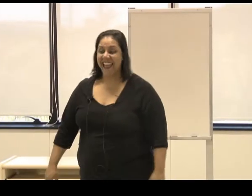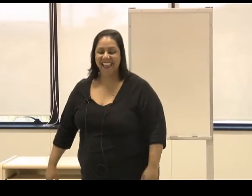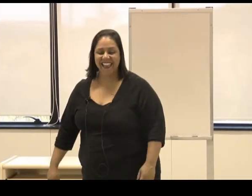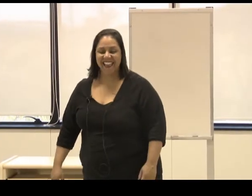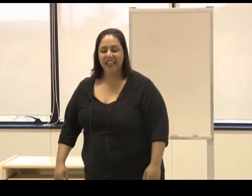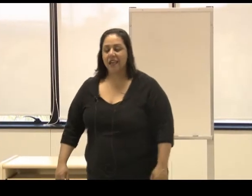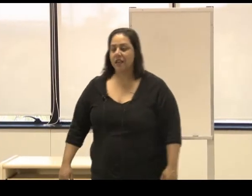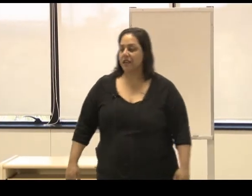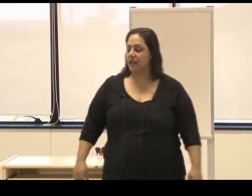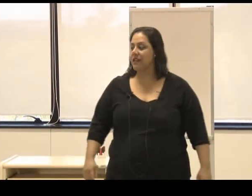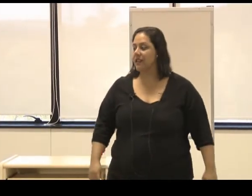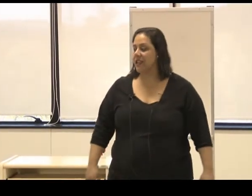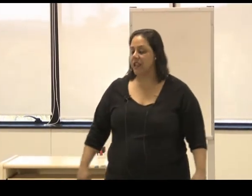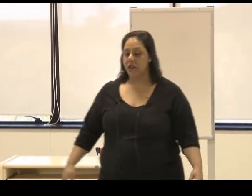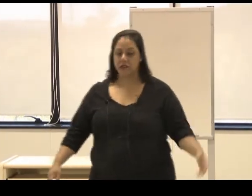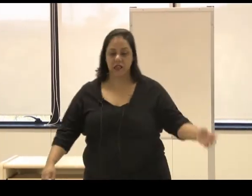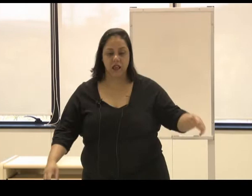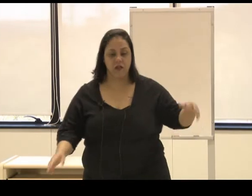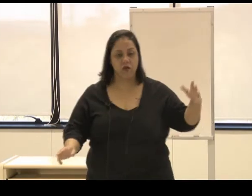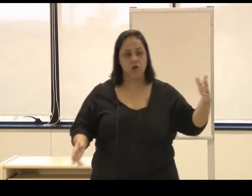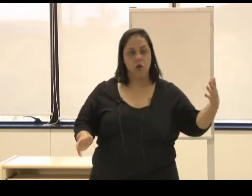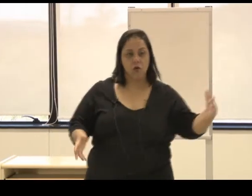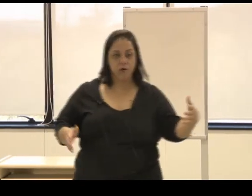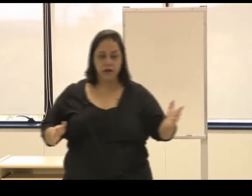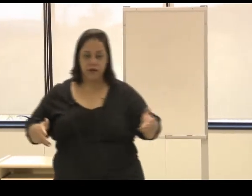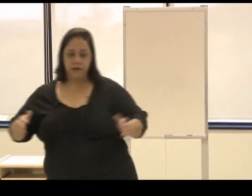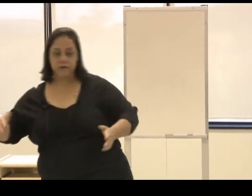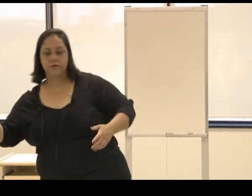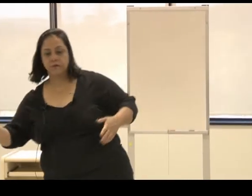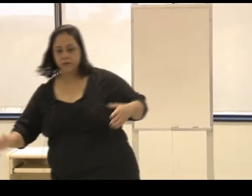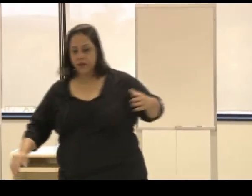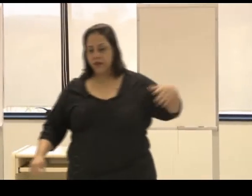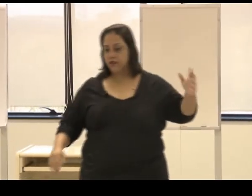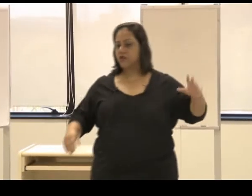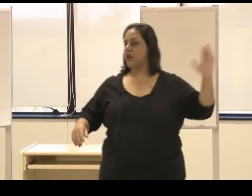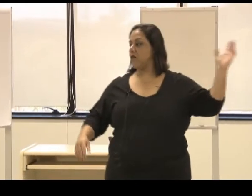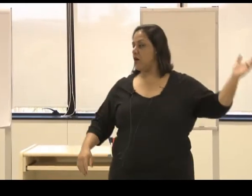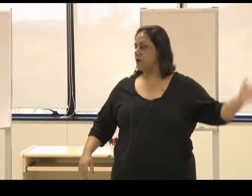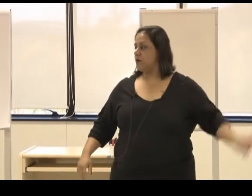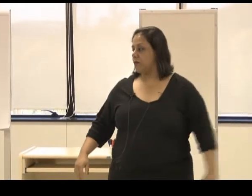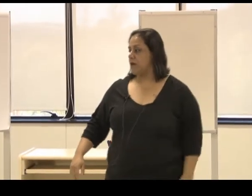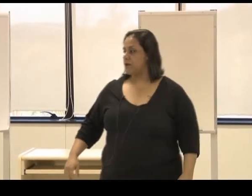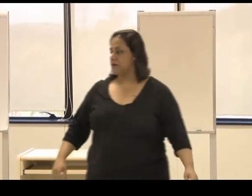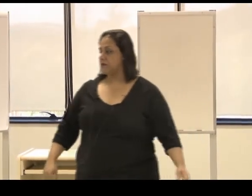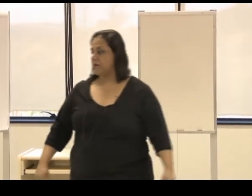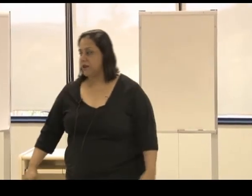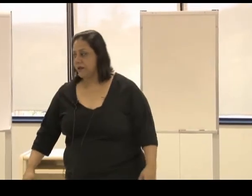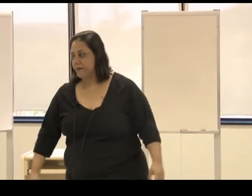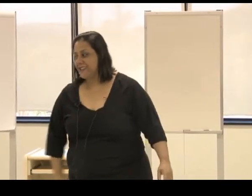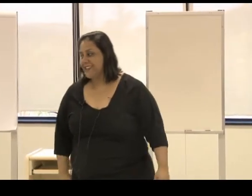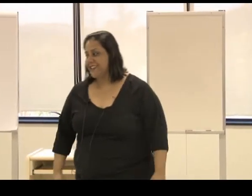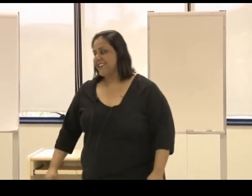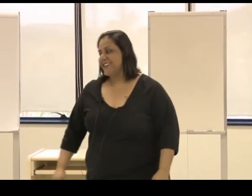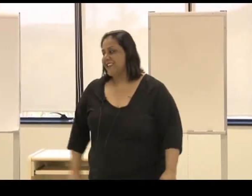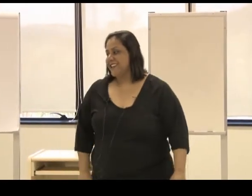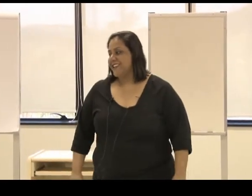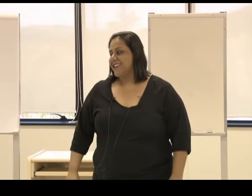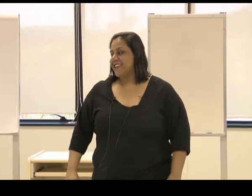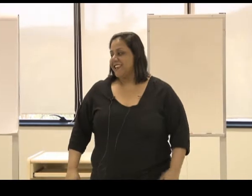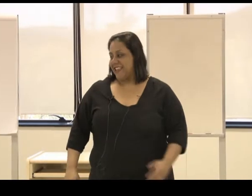O 3 que era o... E aí você tem que vir com o corpo aqui. Isso já é o outro negócio que vocês vão aprender. Você tinha falado isso.